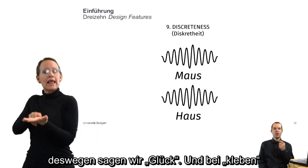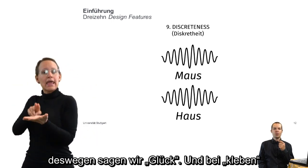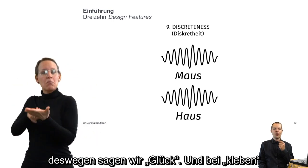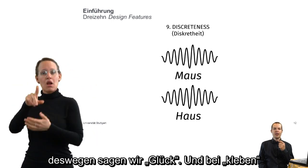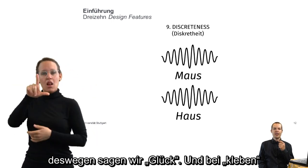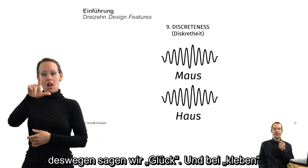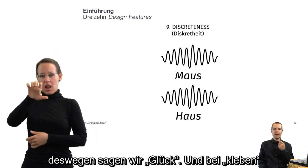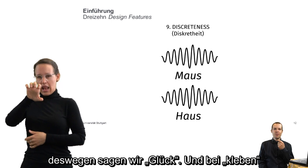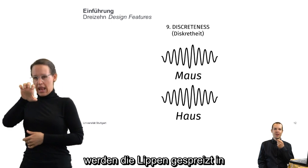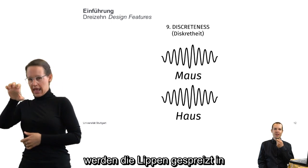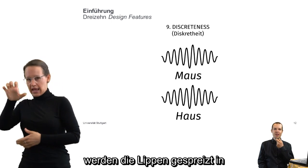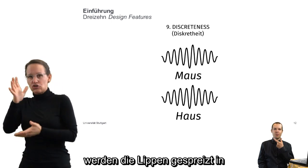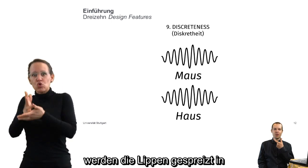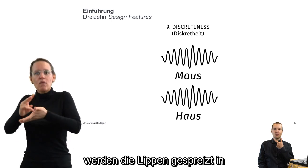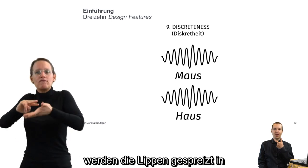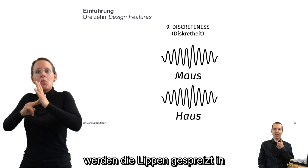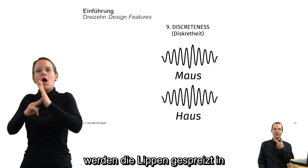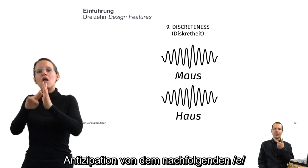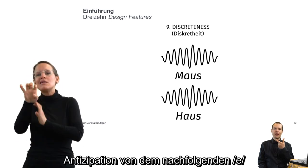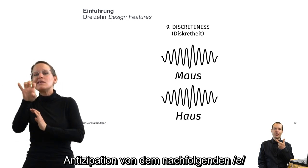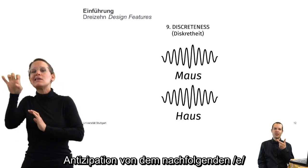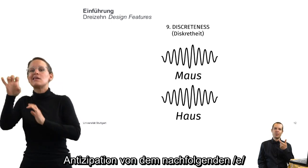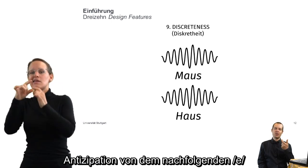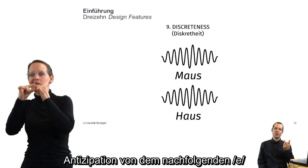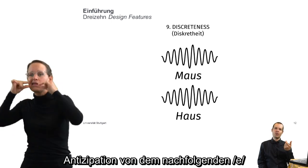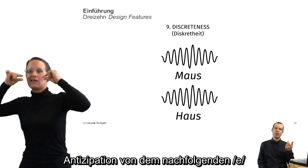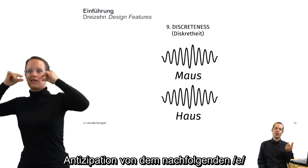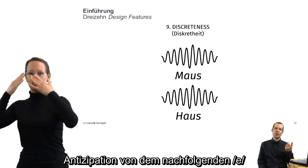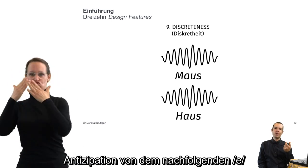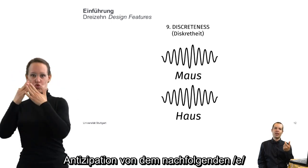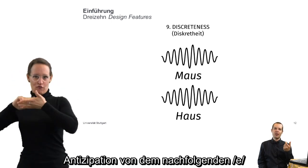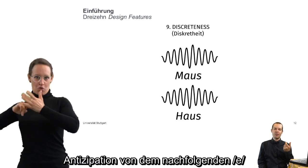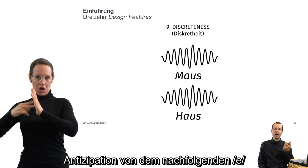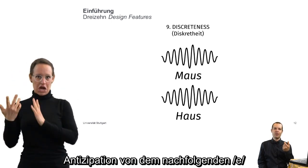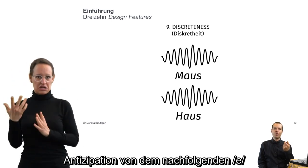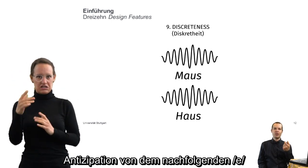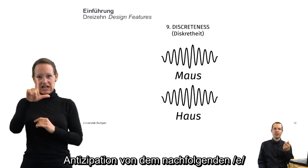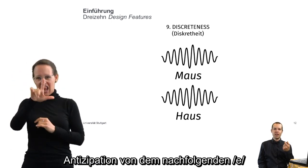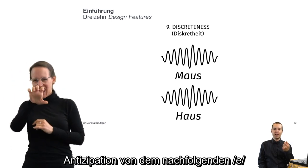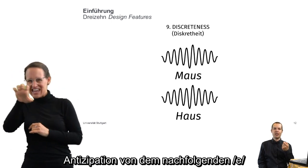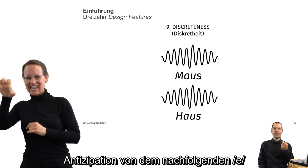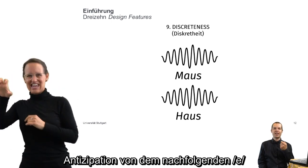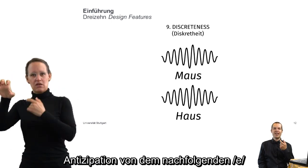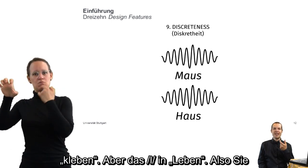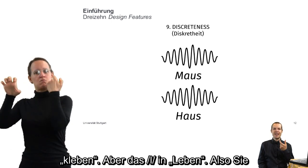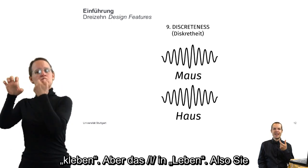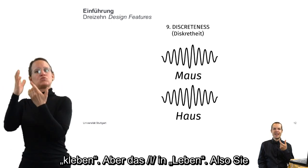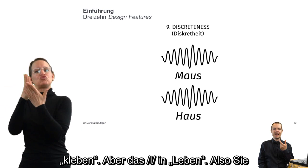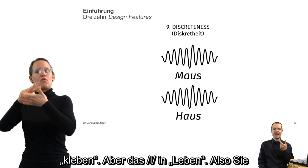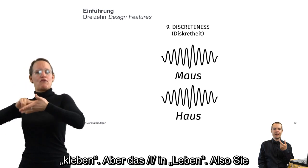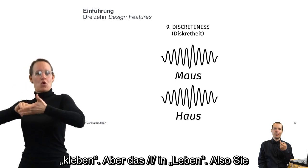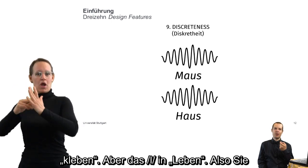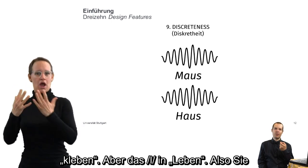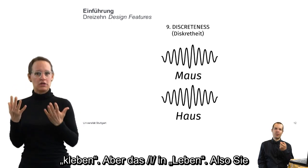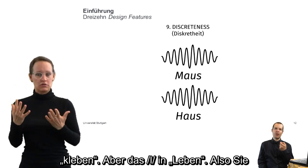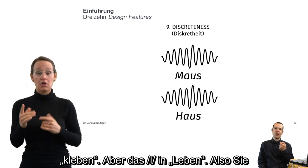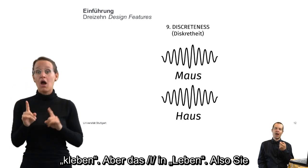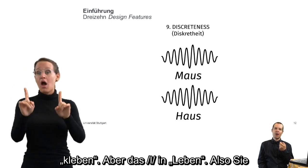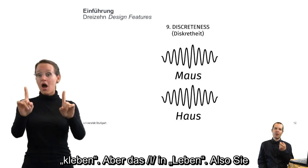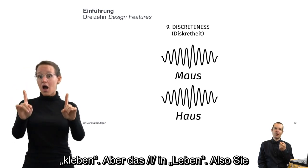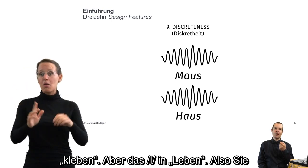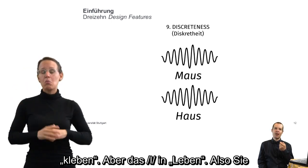Und bei Kleben werden die Lippen gespreizt in Antizipation von dem nachfolgenden E. Kleben.